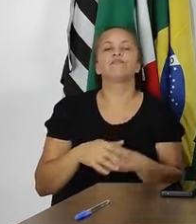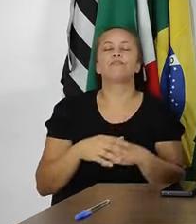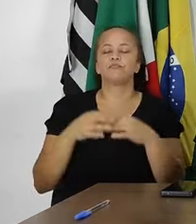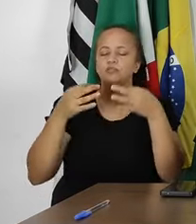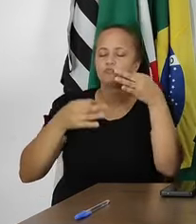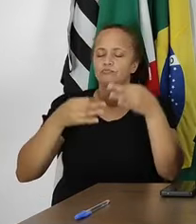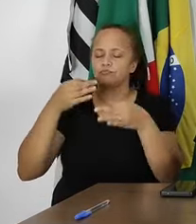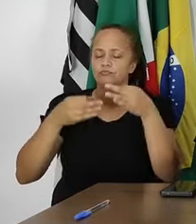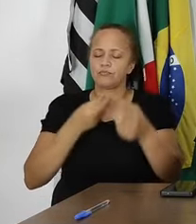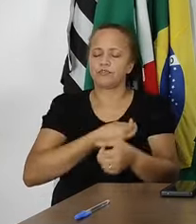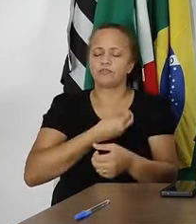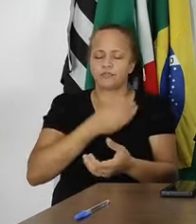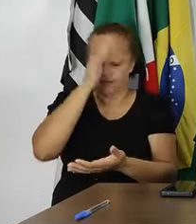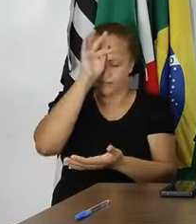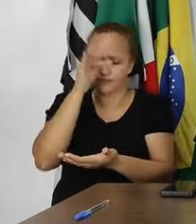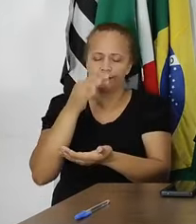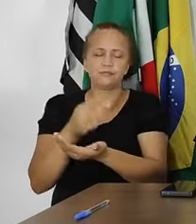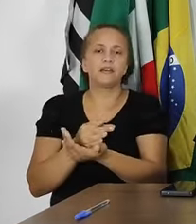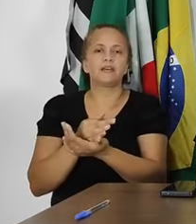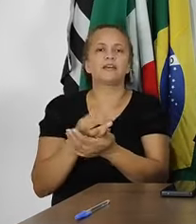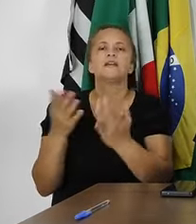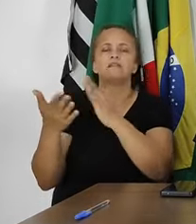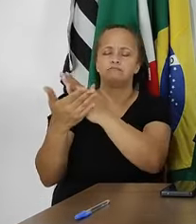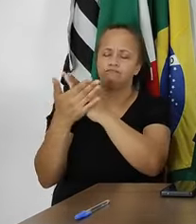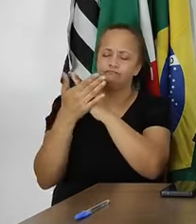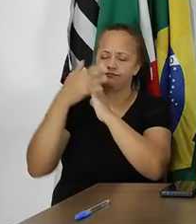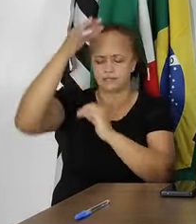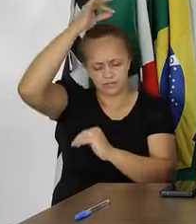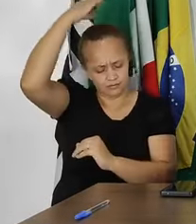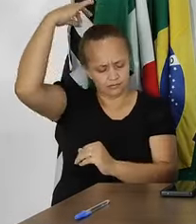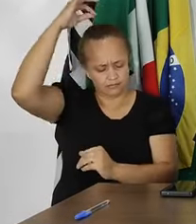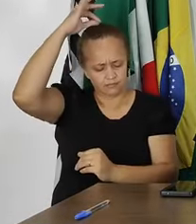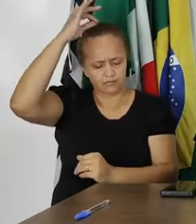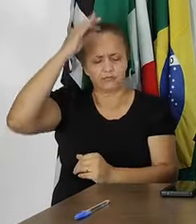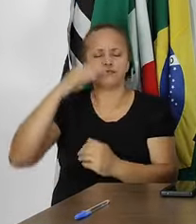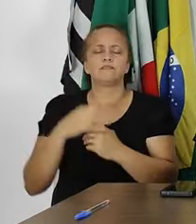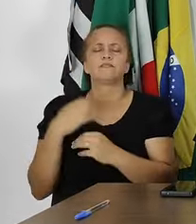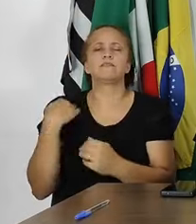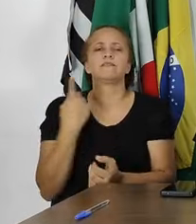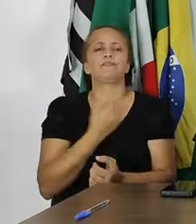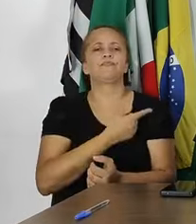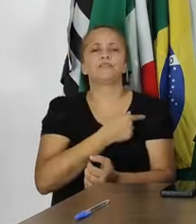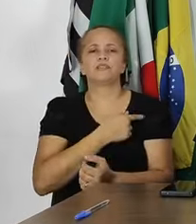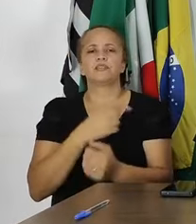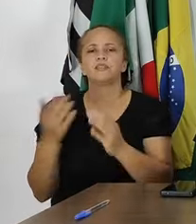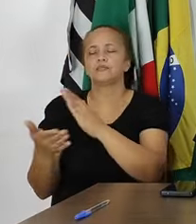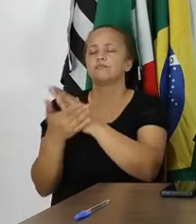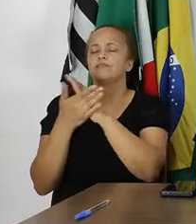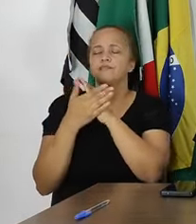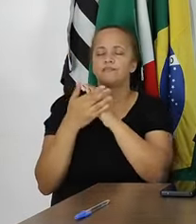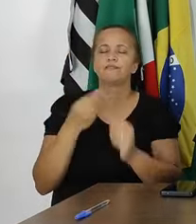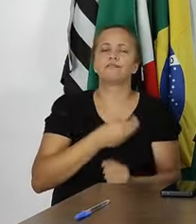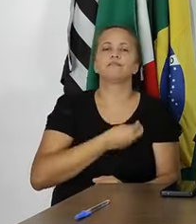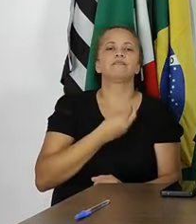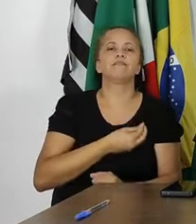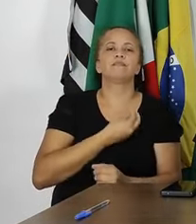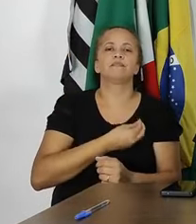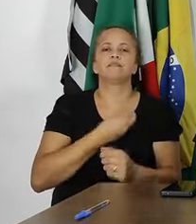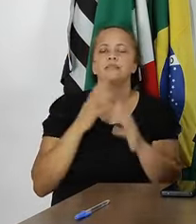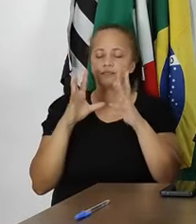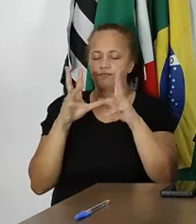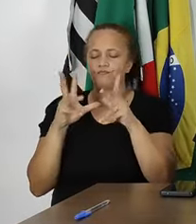Espírito Santo, em nossas fraquezas. Nos ajuda a viver segundo as Escrituras, não atentando nas coisas que se veem, mas nas coisas